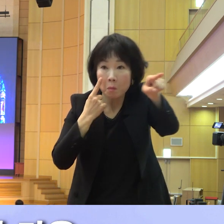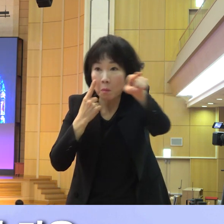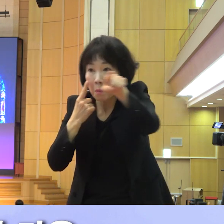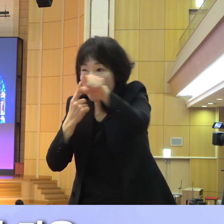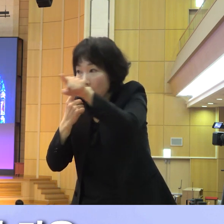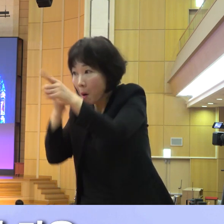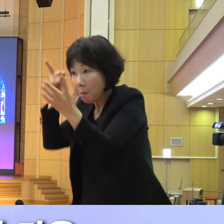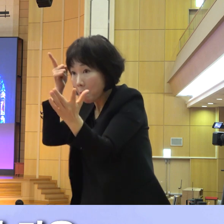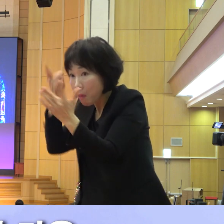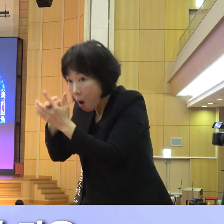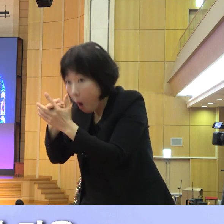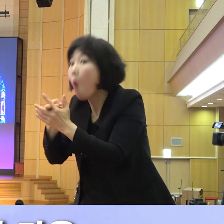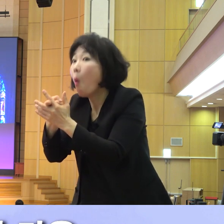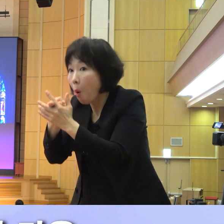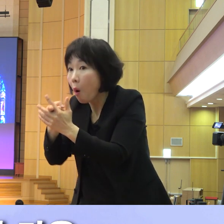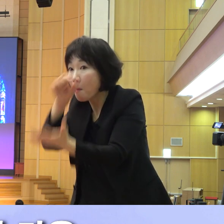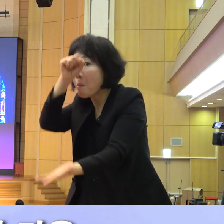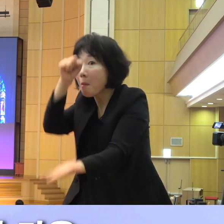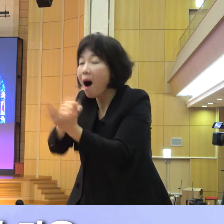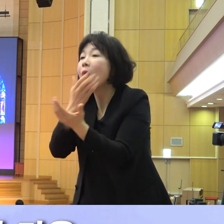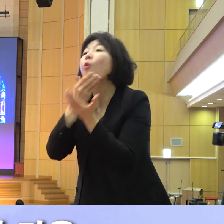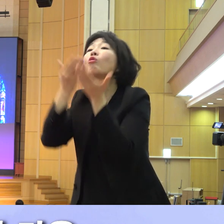복을 주시겠다는 것입니다.